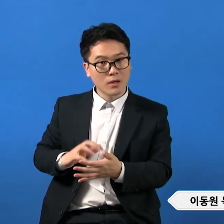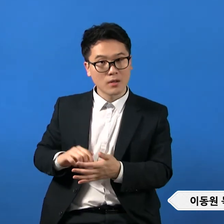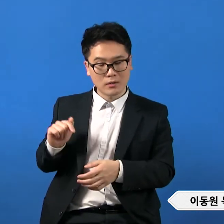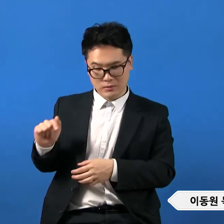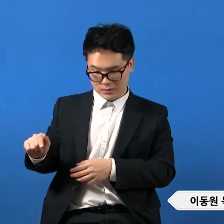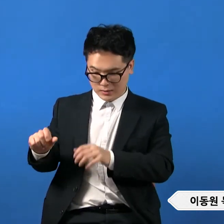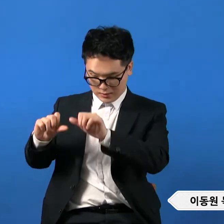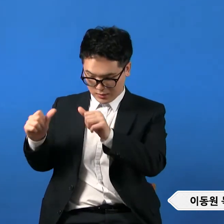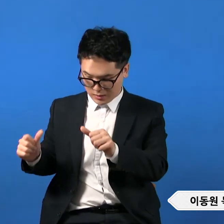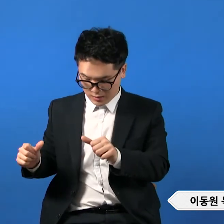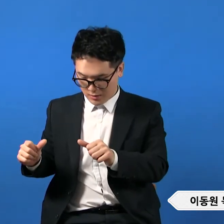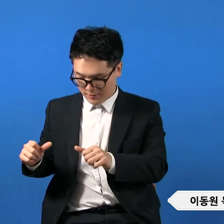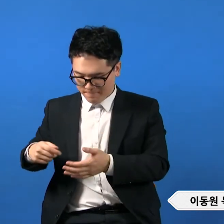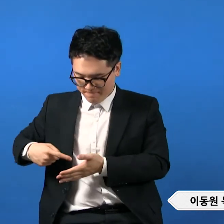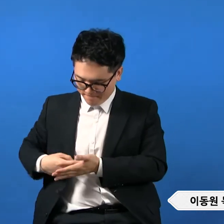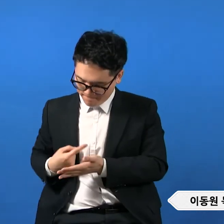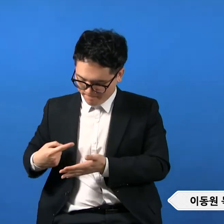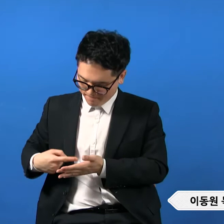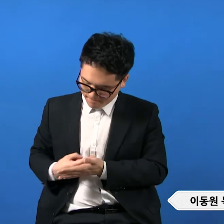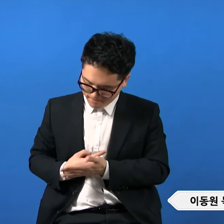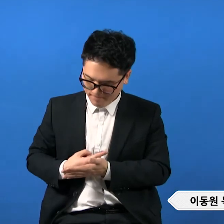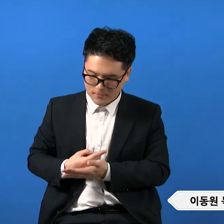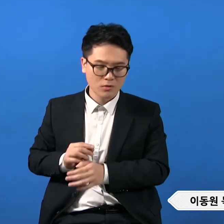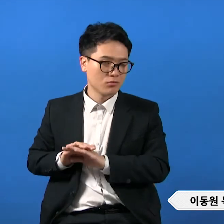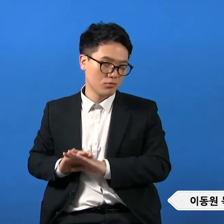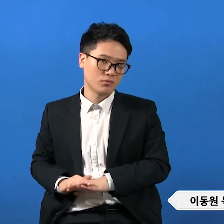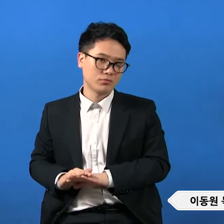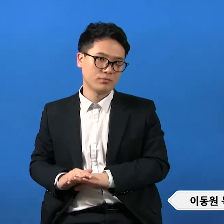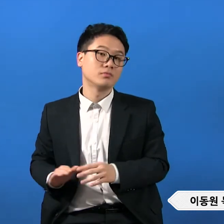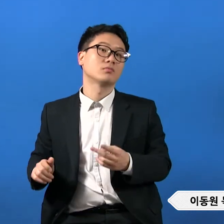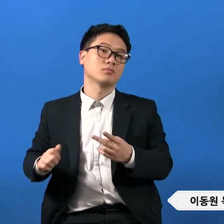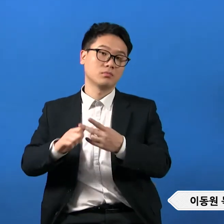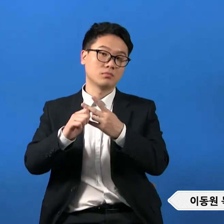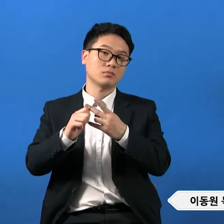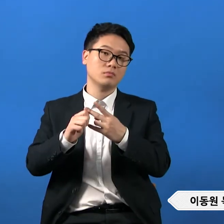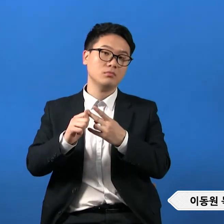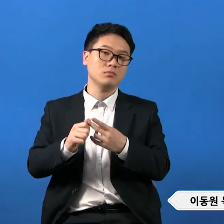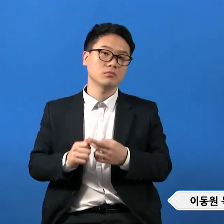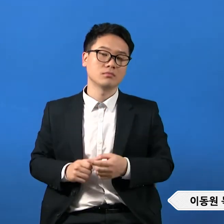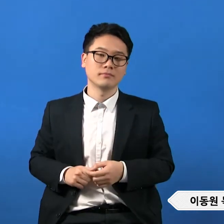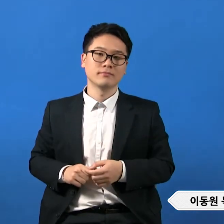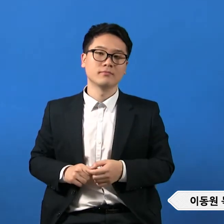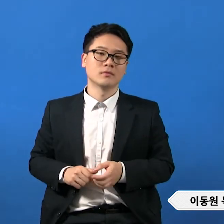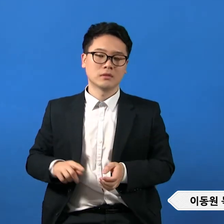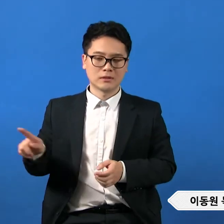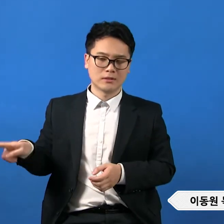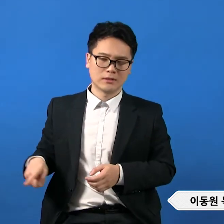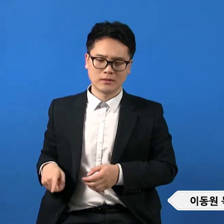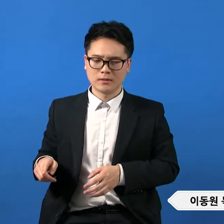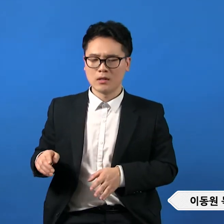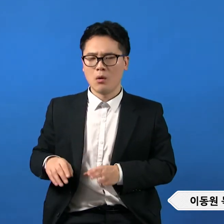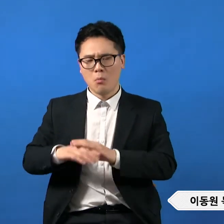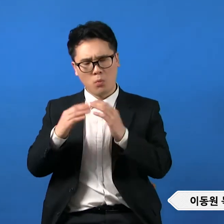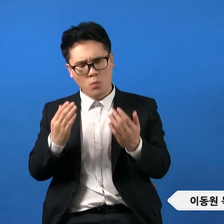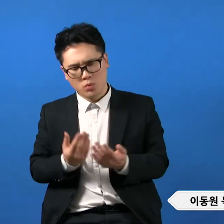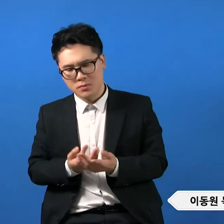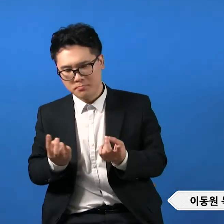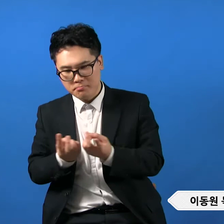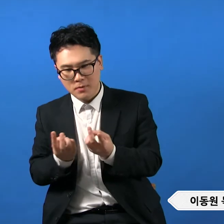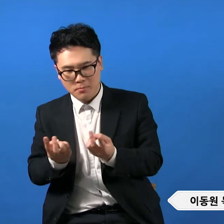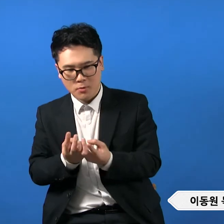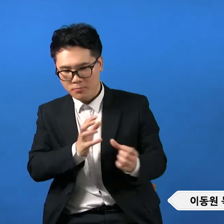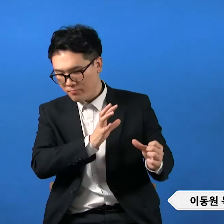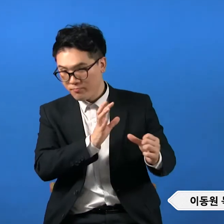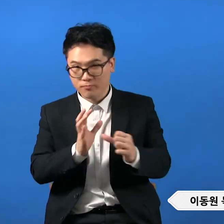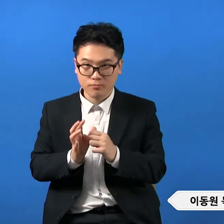그 피에타 상이 분명히 새겨질 때까지. 두 번째 단계는 그들은 가능한 모든 방법으로 그